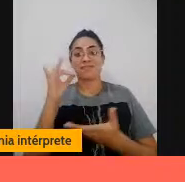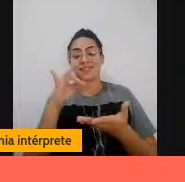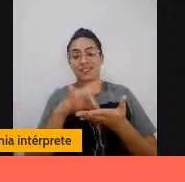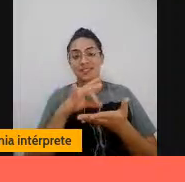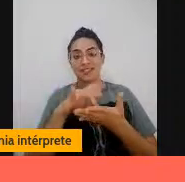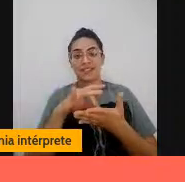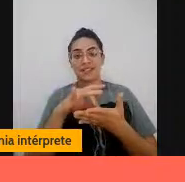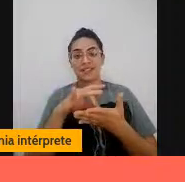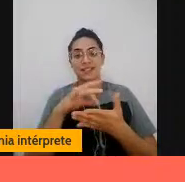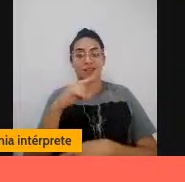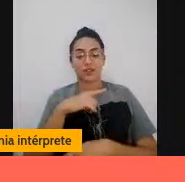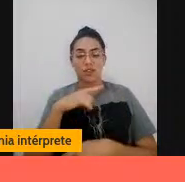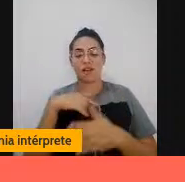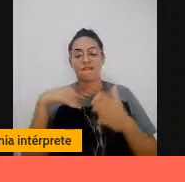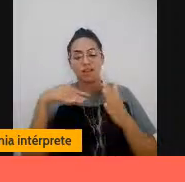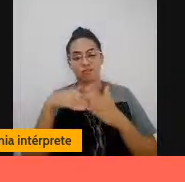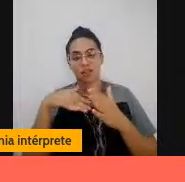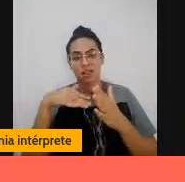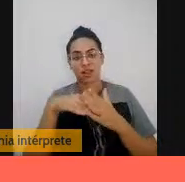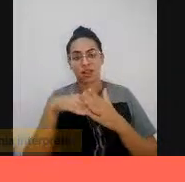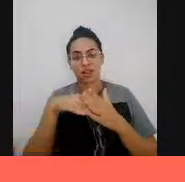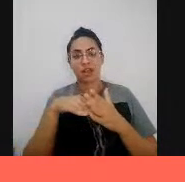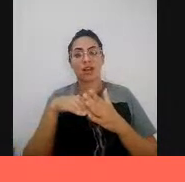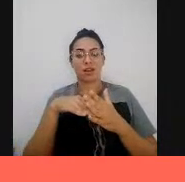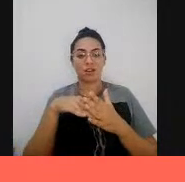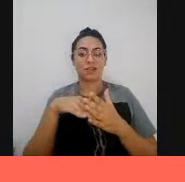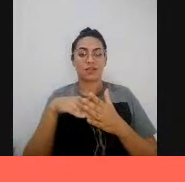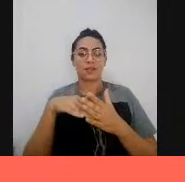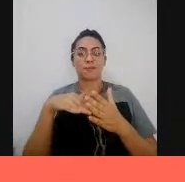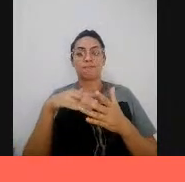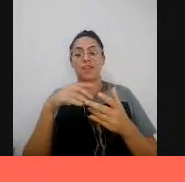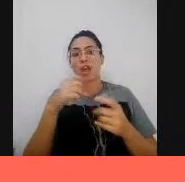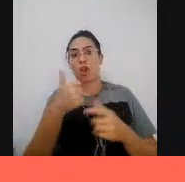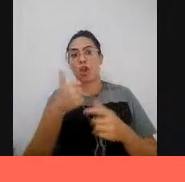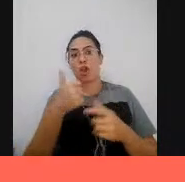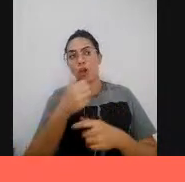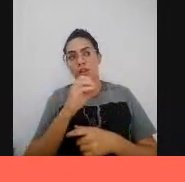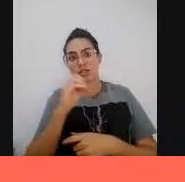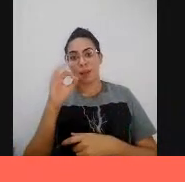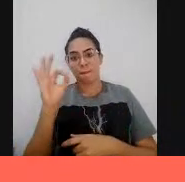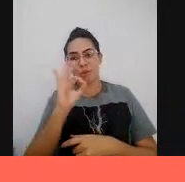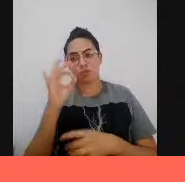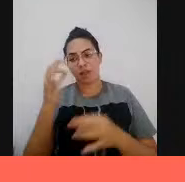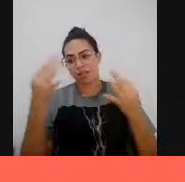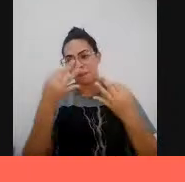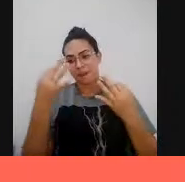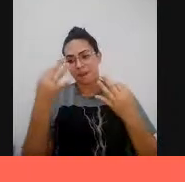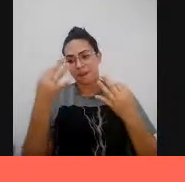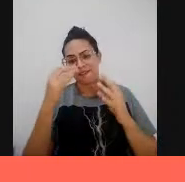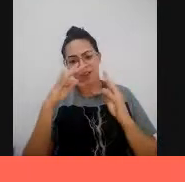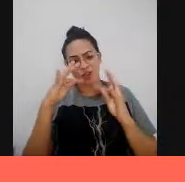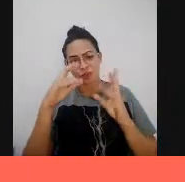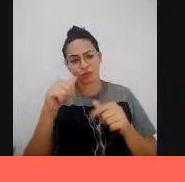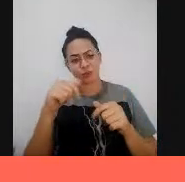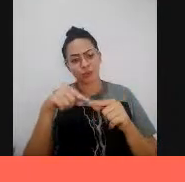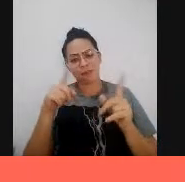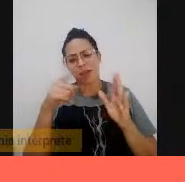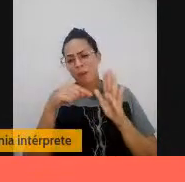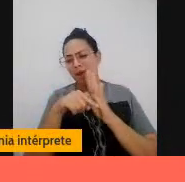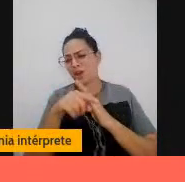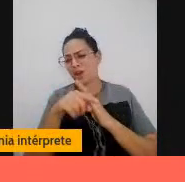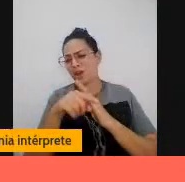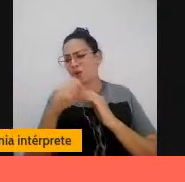muitas limitações, não foi 100% tudo perfeito, mas eu pergunto a vocês, quantas vezes